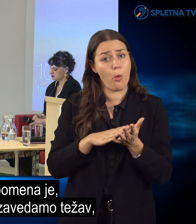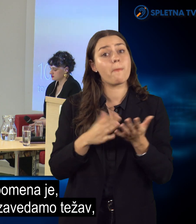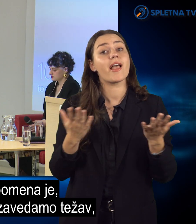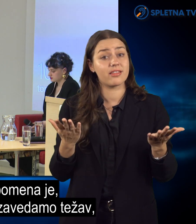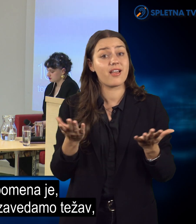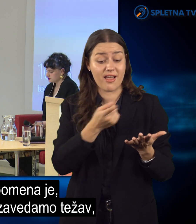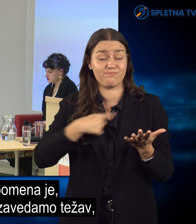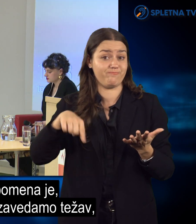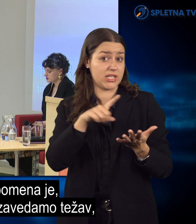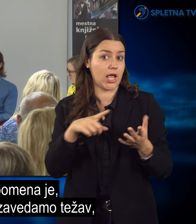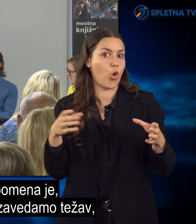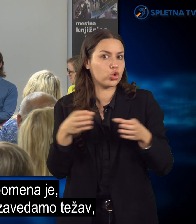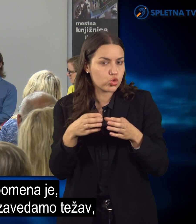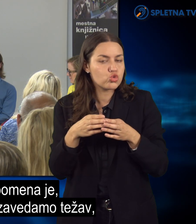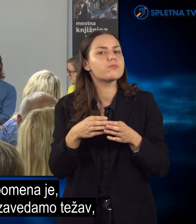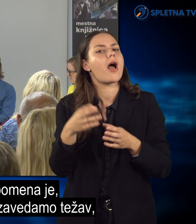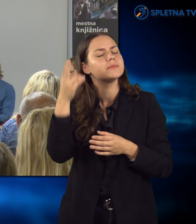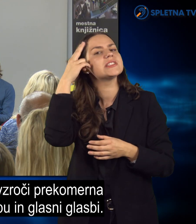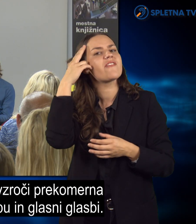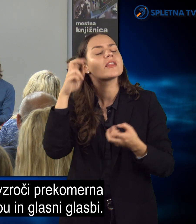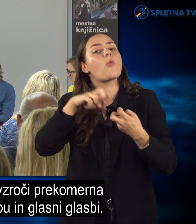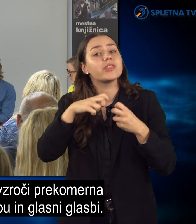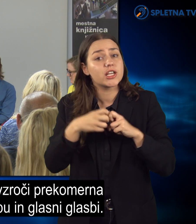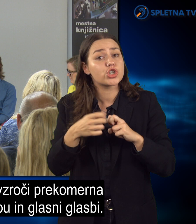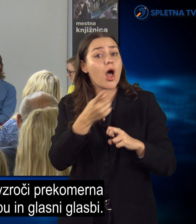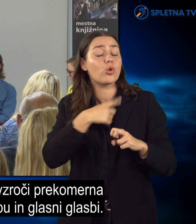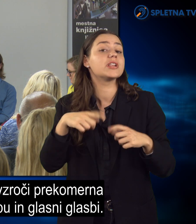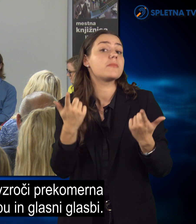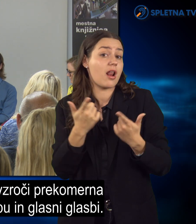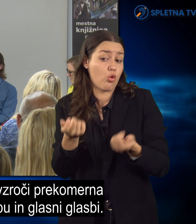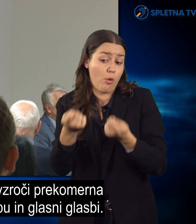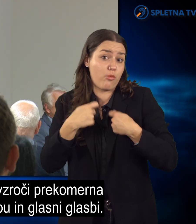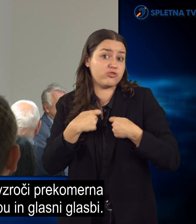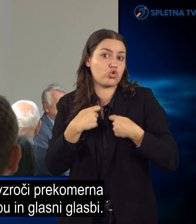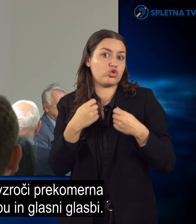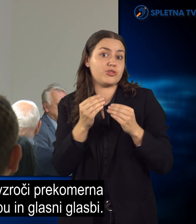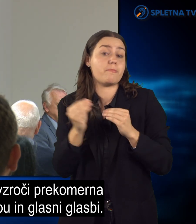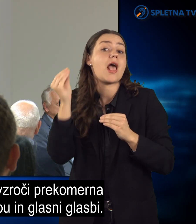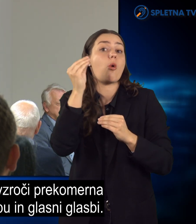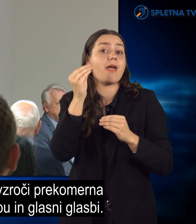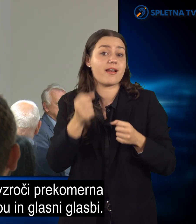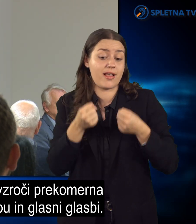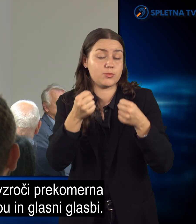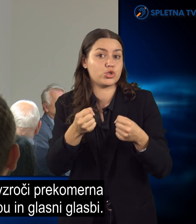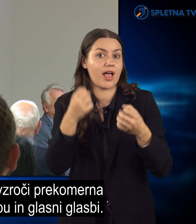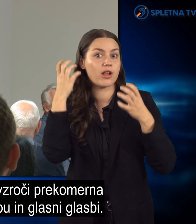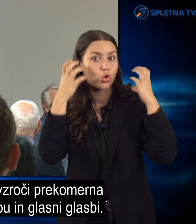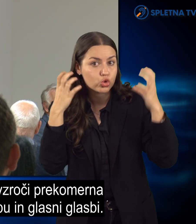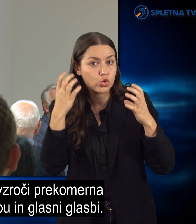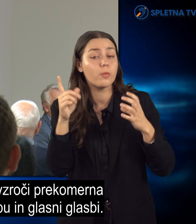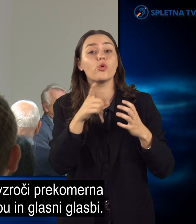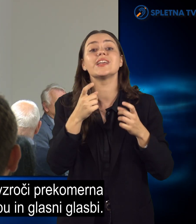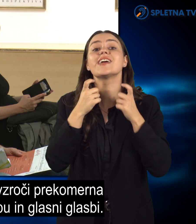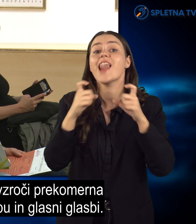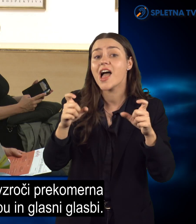Ključnega pomena je, da se kot družba zavedamo težav, ki nam jih lahko povzroči prekomerna izpostavljenost hrupu in glasni